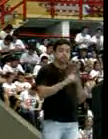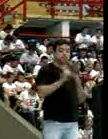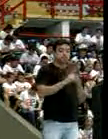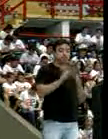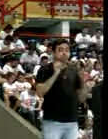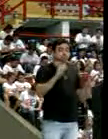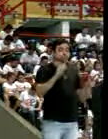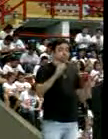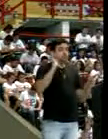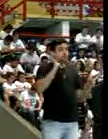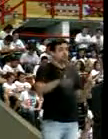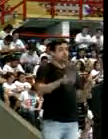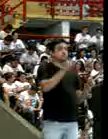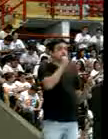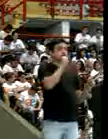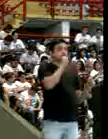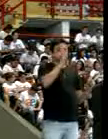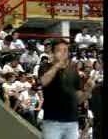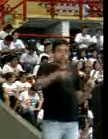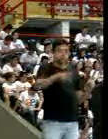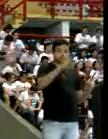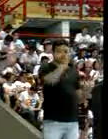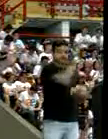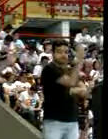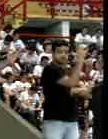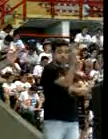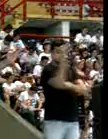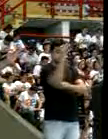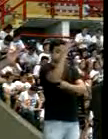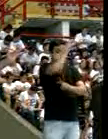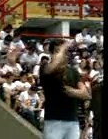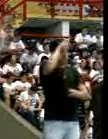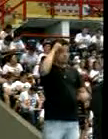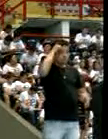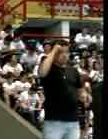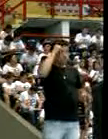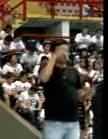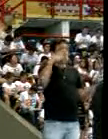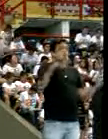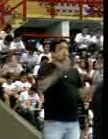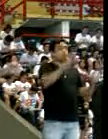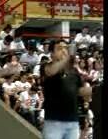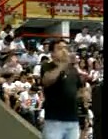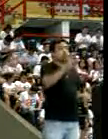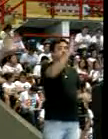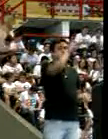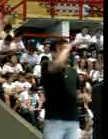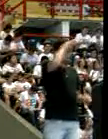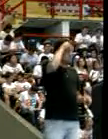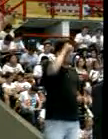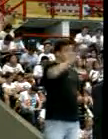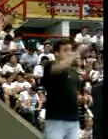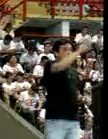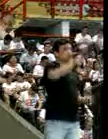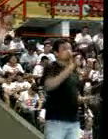Revisão. Na floresta amazônica, qual é o percentual